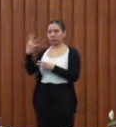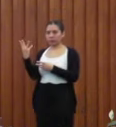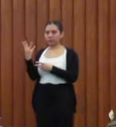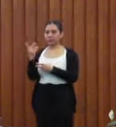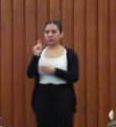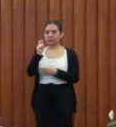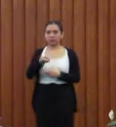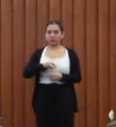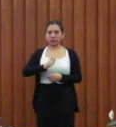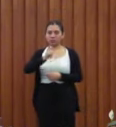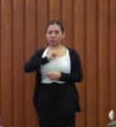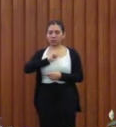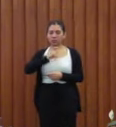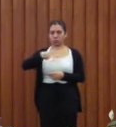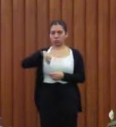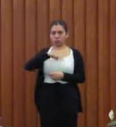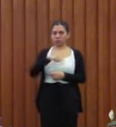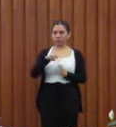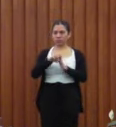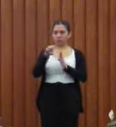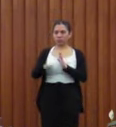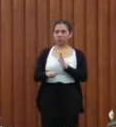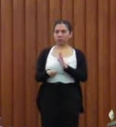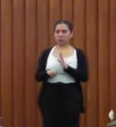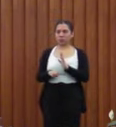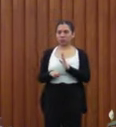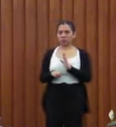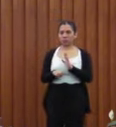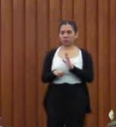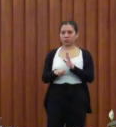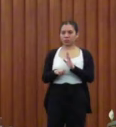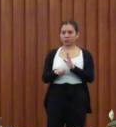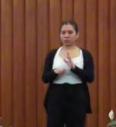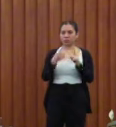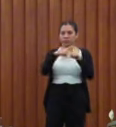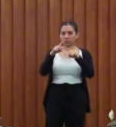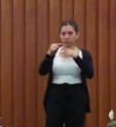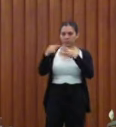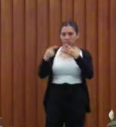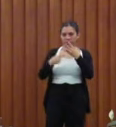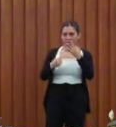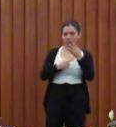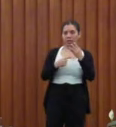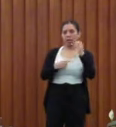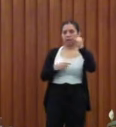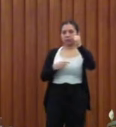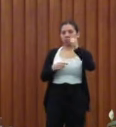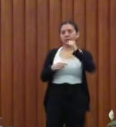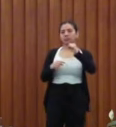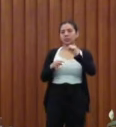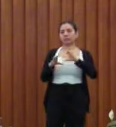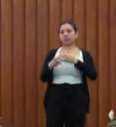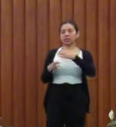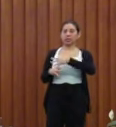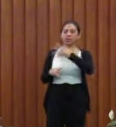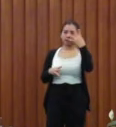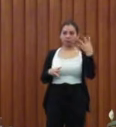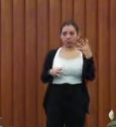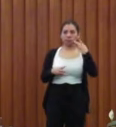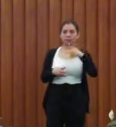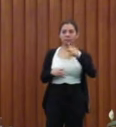nuestra. También, o sea, como veían estos como puntos, o sea, también es como de activistas LGBT, pero ¿qué pasa con los activistas?